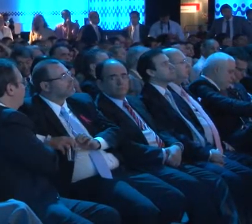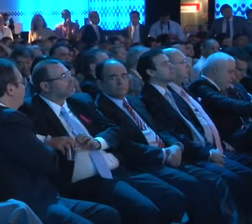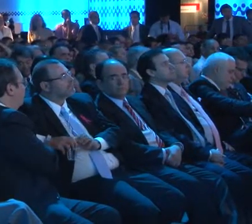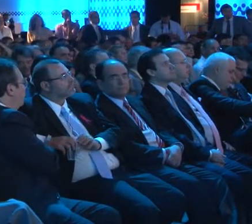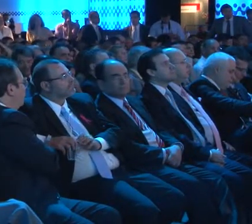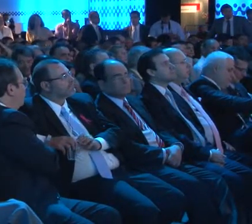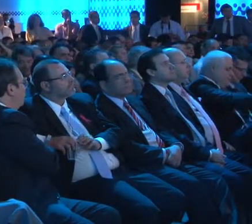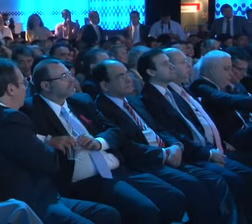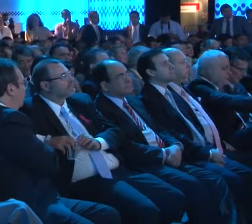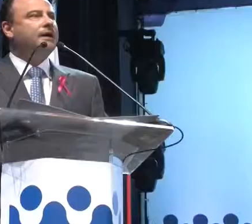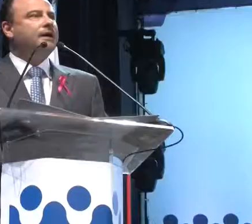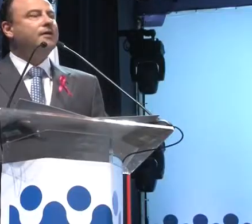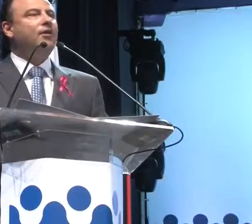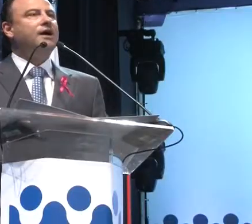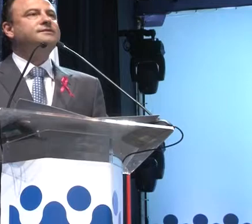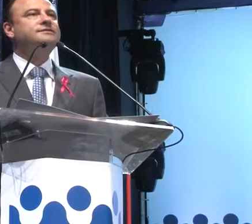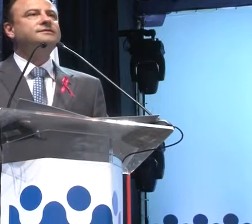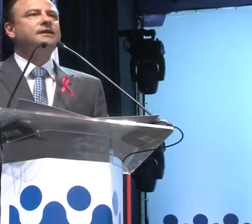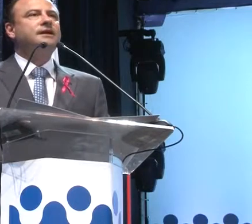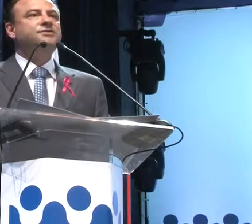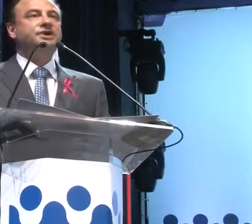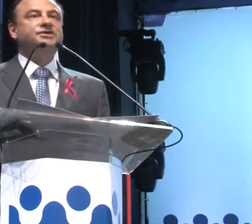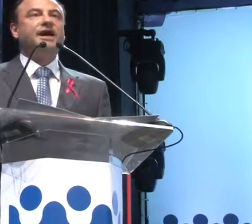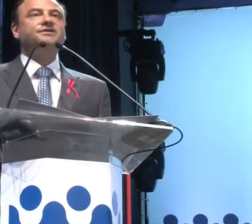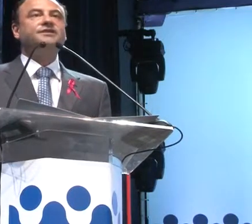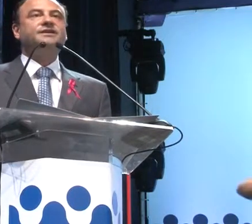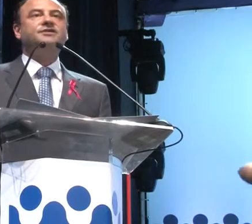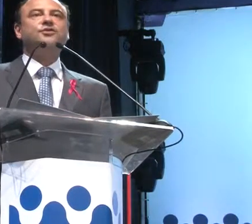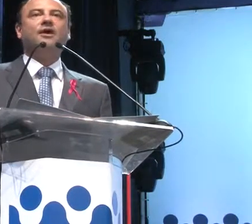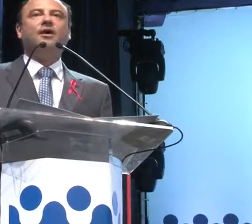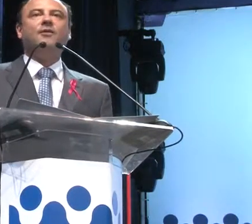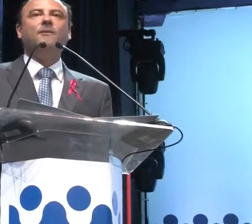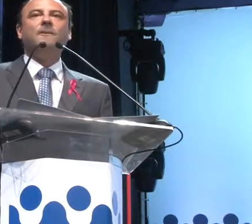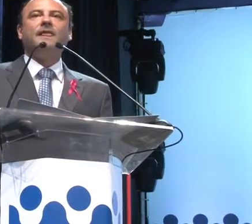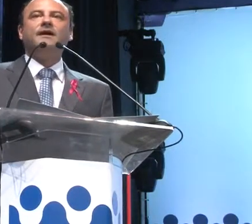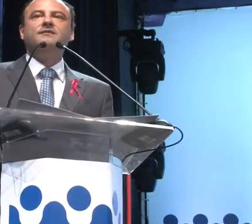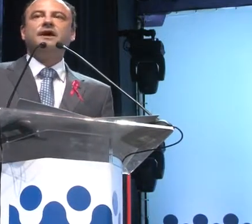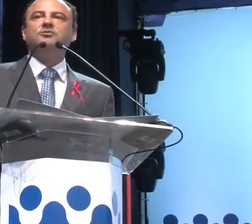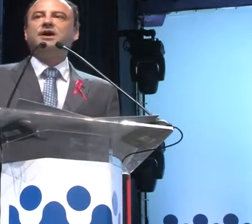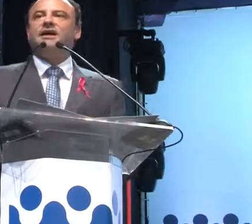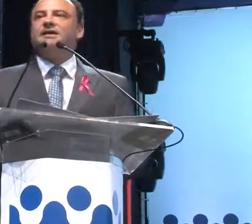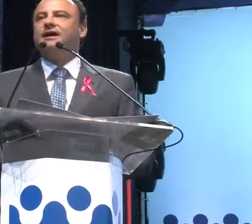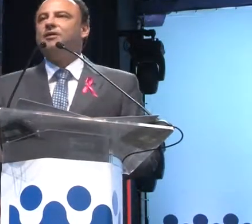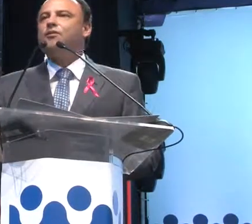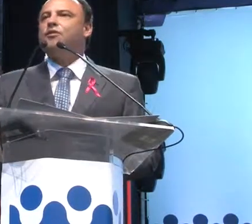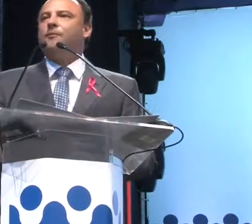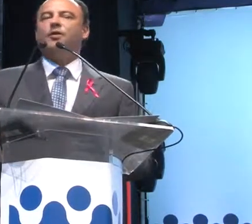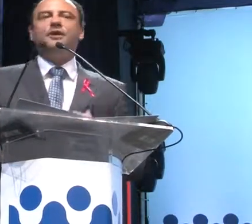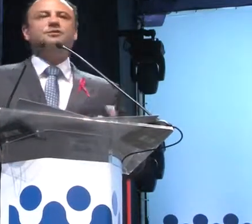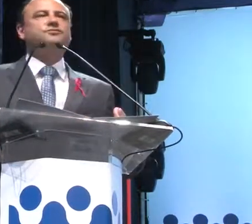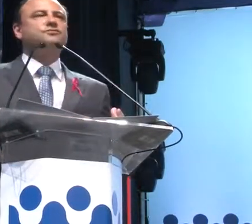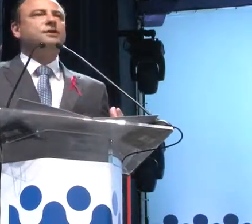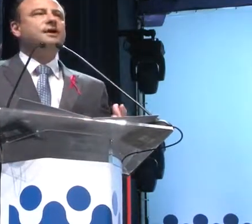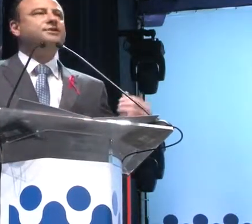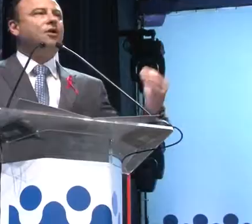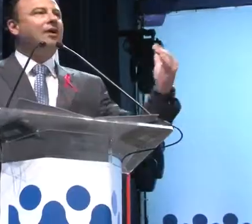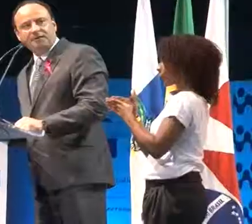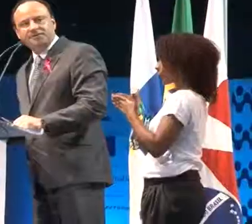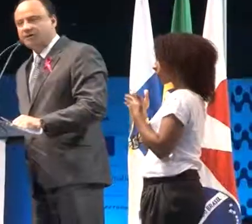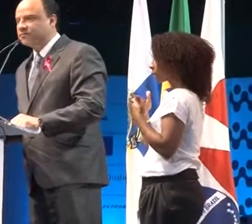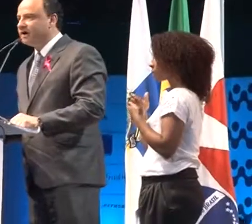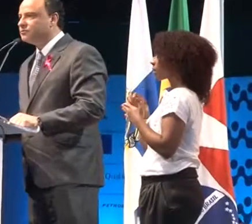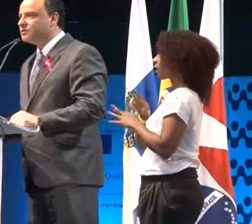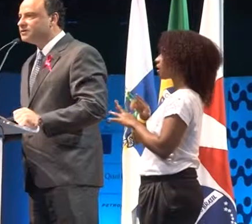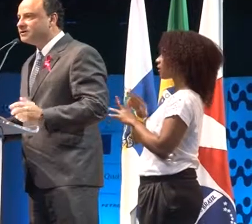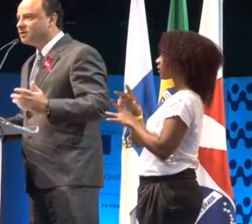falou o coordenador do Colégio de Presidentes. Luiz Cláudio Chaves lembrou a luta dos advogados pela defesa das prerrogativas,